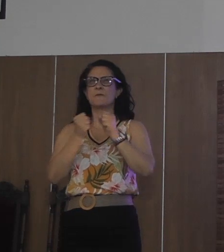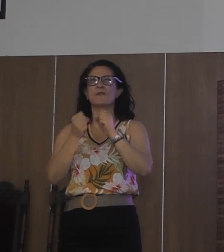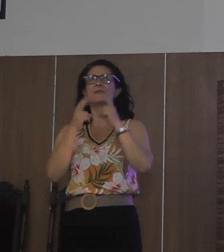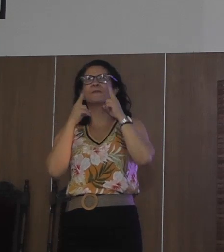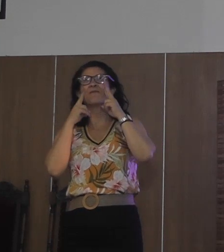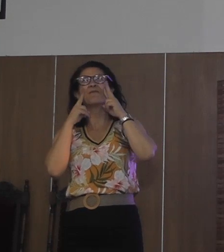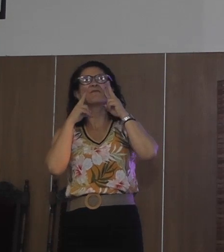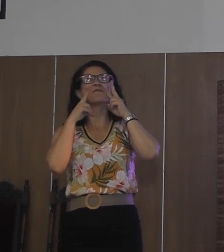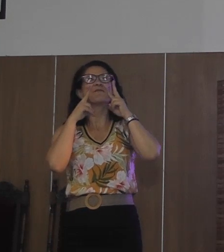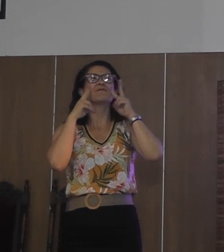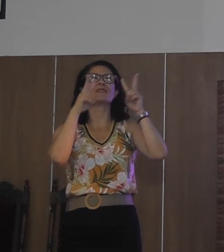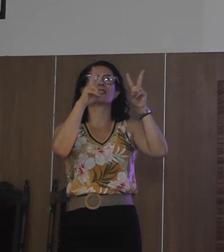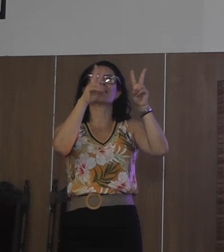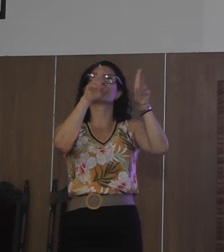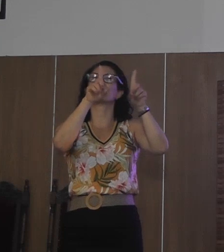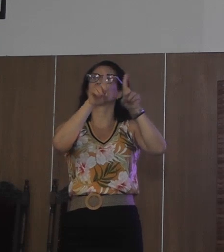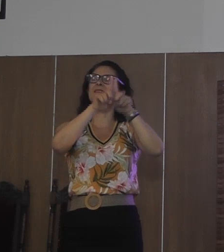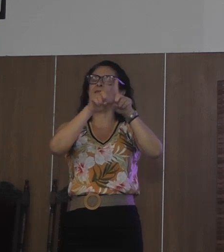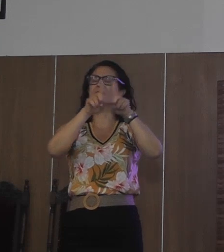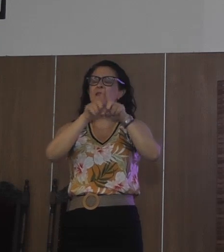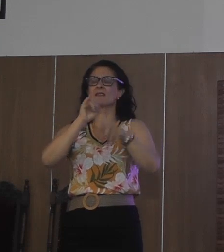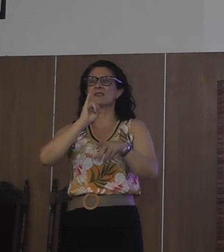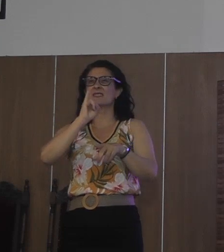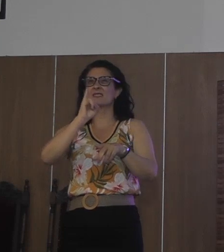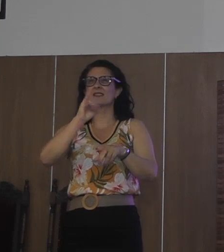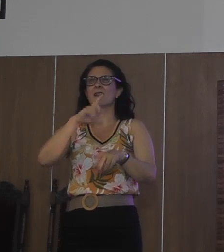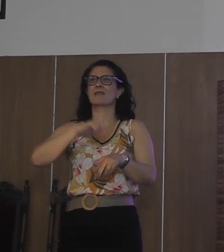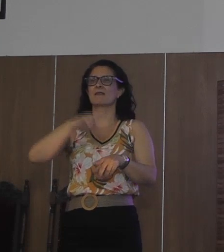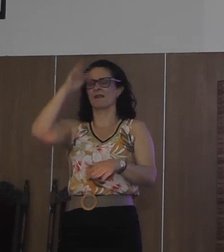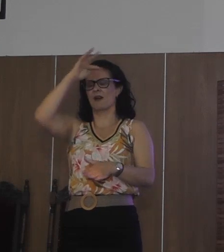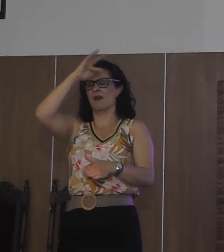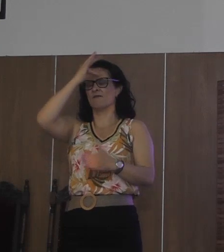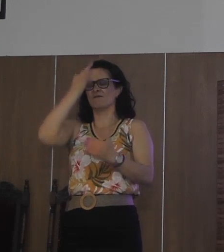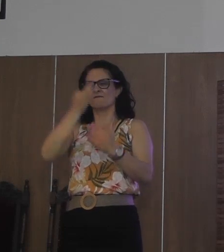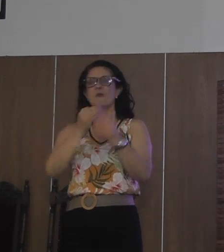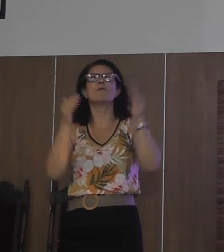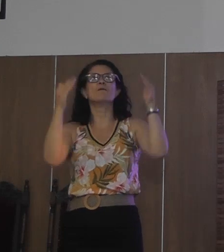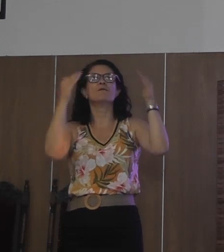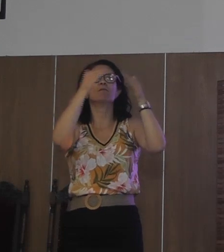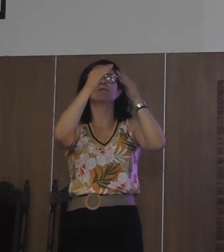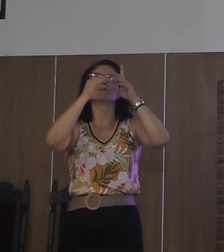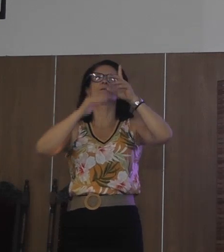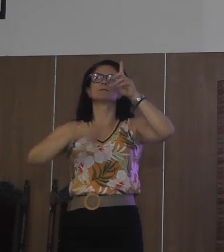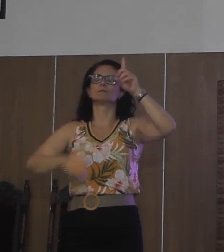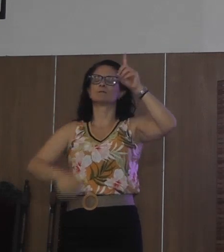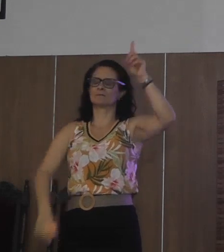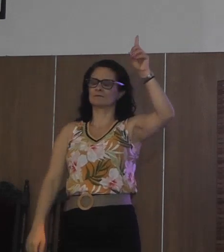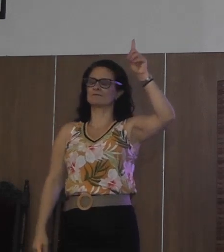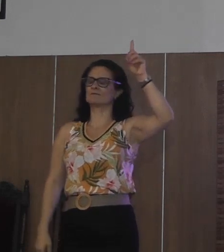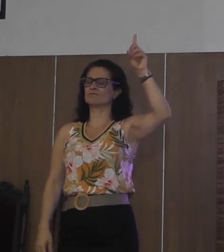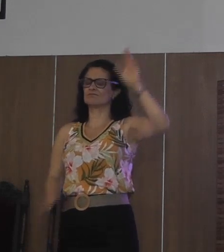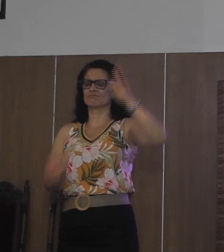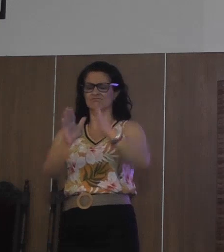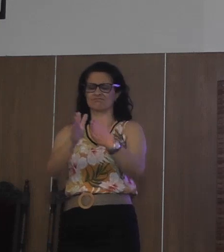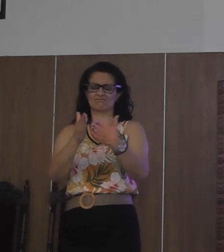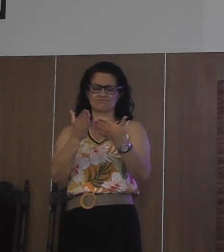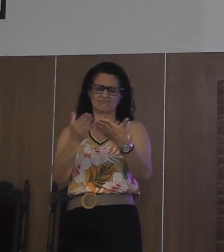vivenciado quando se coloca a fé no Deus de Israel. A palavra é